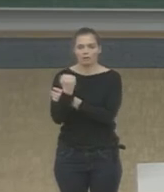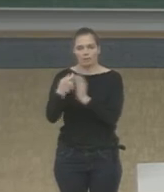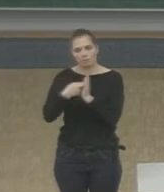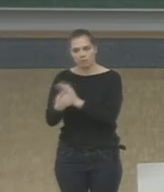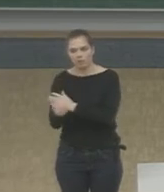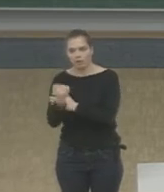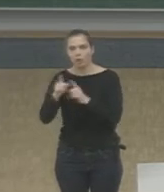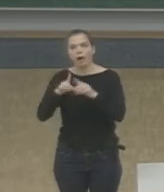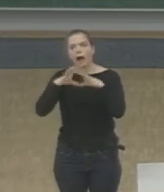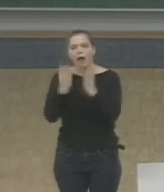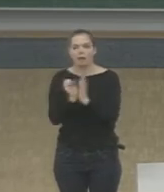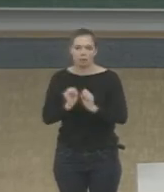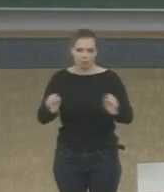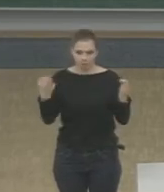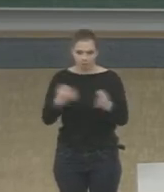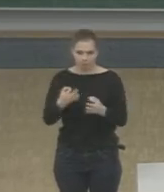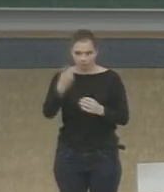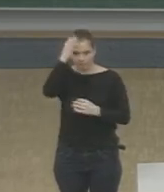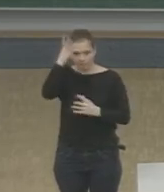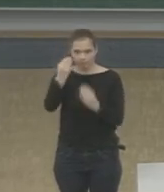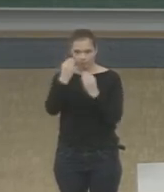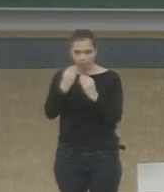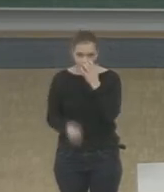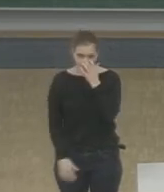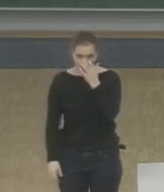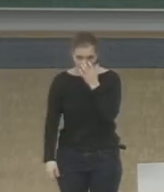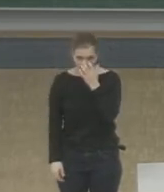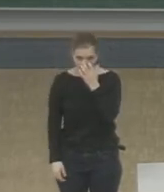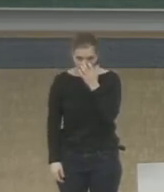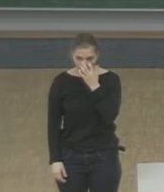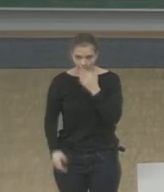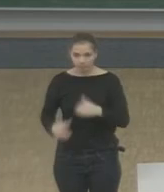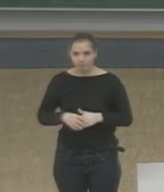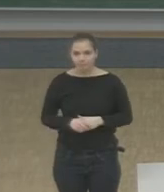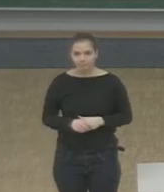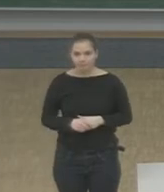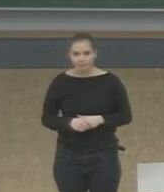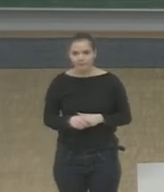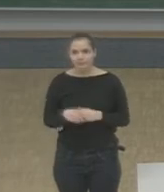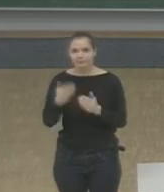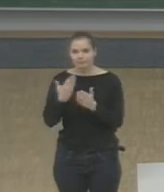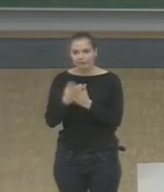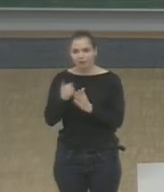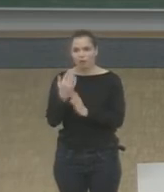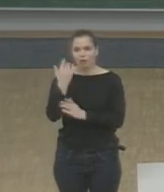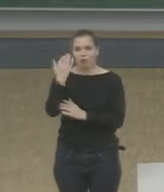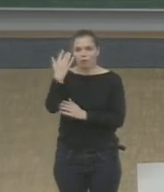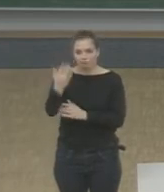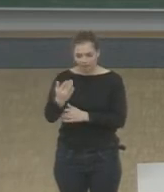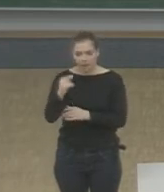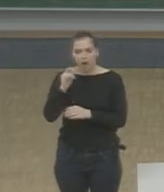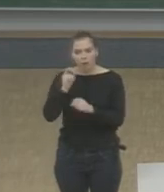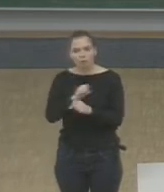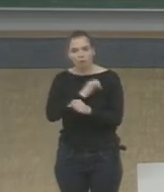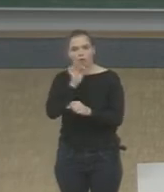allgemeiner Kompetenz. Dass etwas auch der Vorbereitung der späteren Lebens- und Berufspraxis nützlich